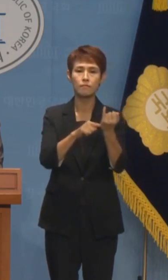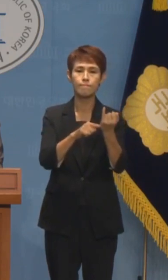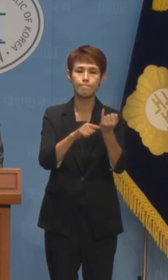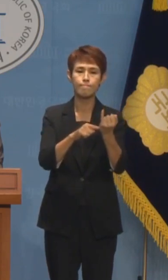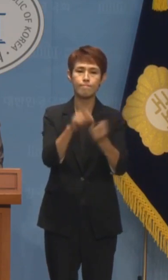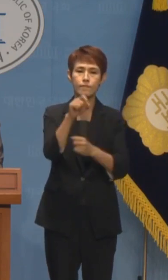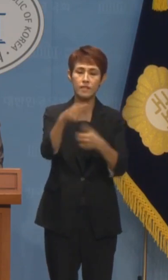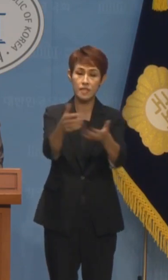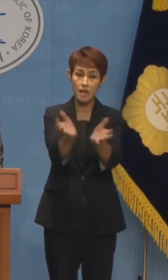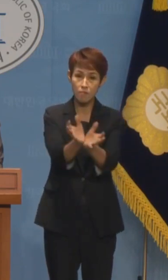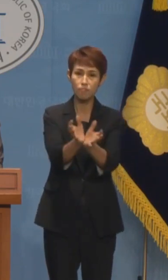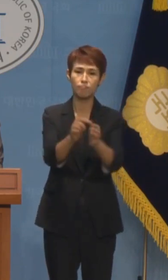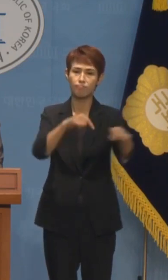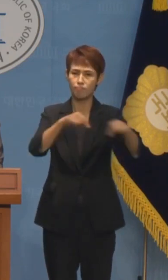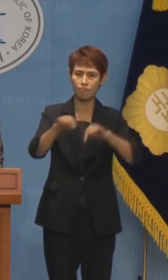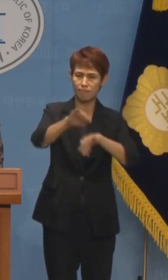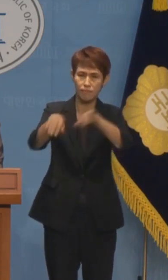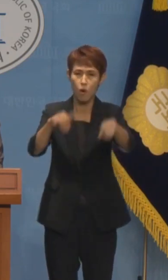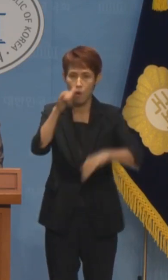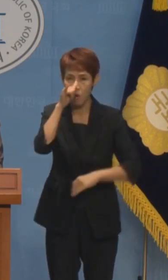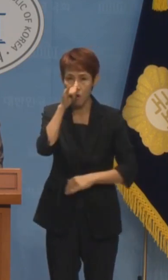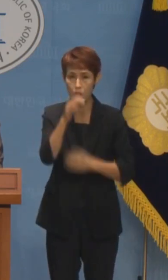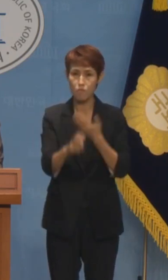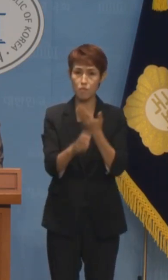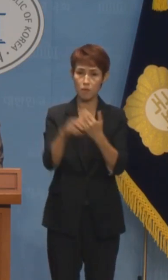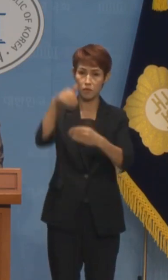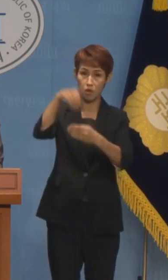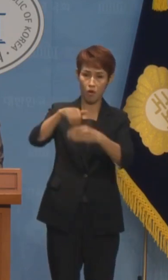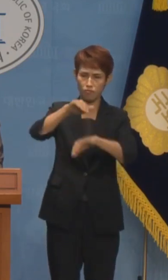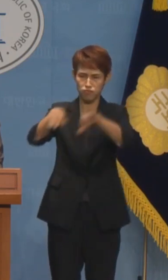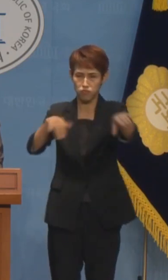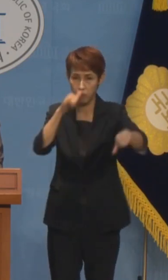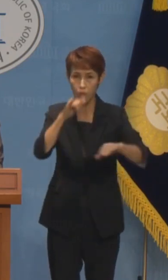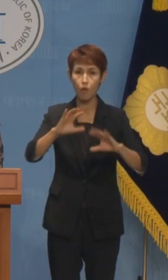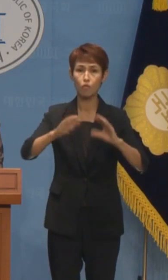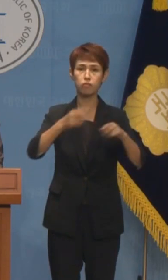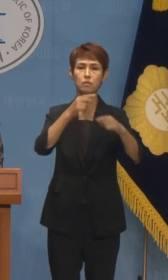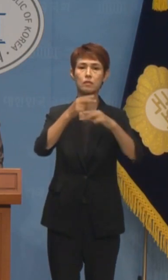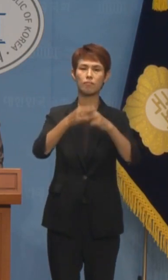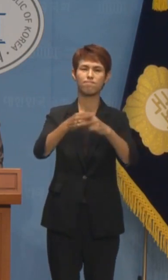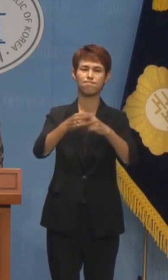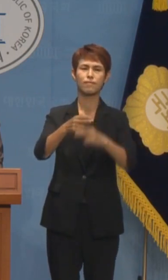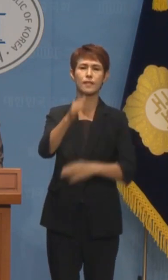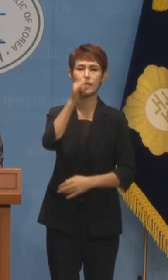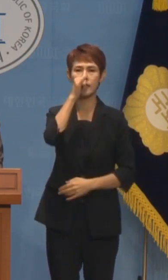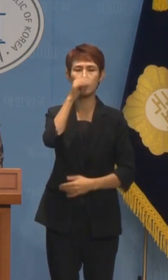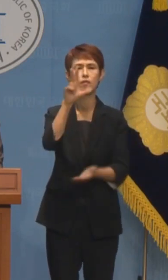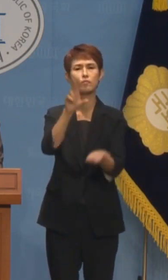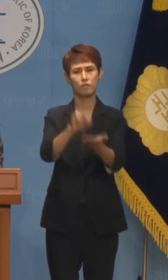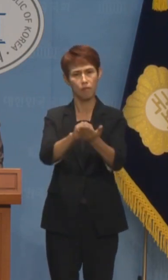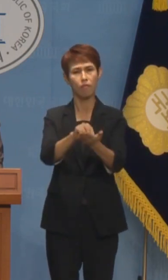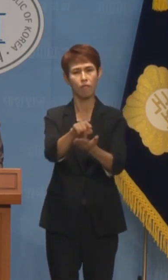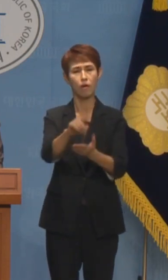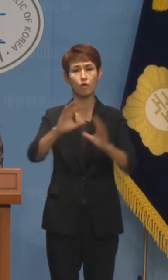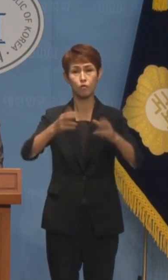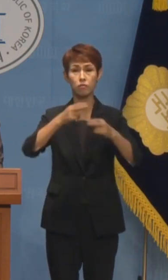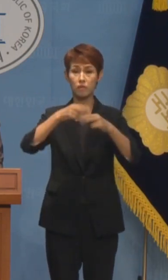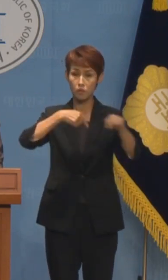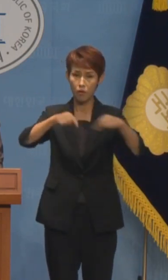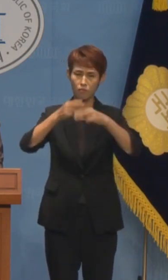개입에 정부를 동원하고 대통령 일정과 국전지 주무르고 있었다는 중대한 국정농단